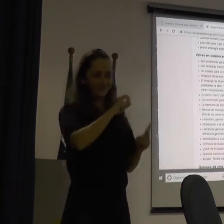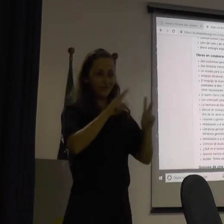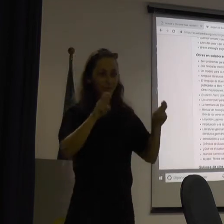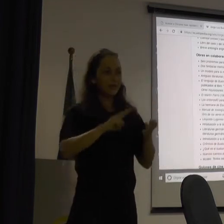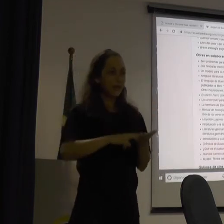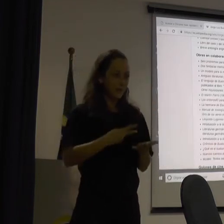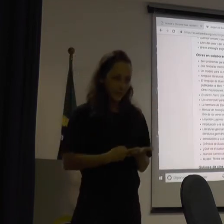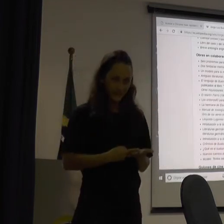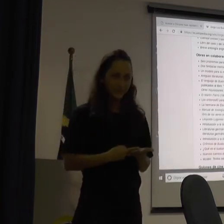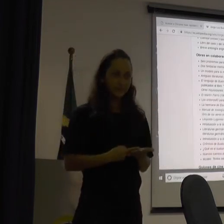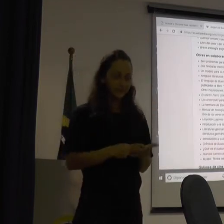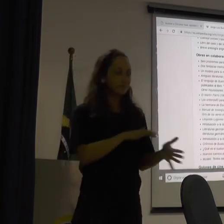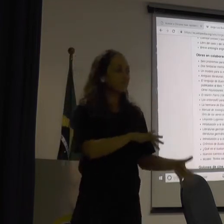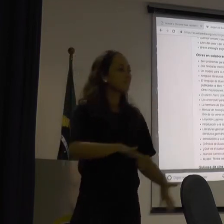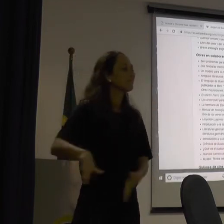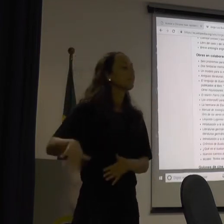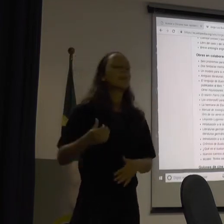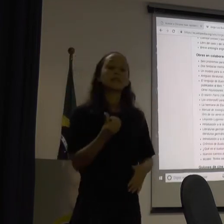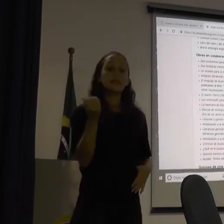é essa, né?